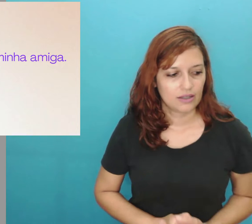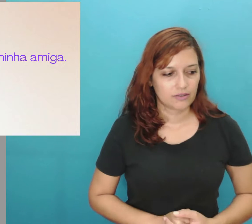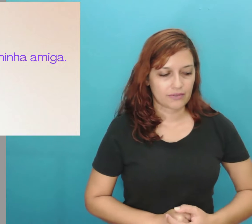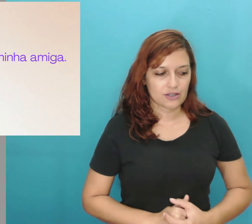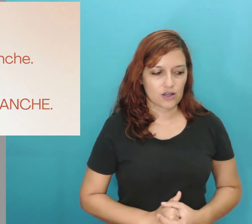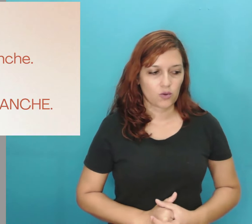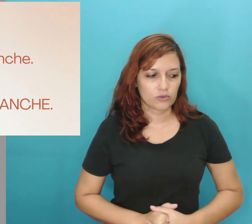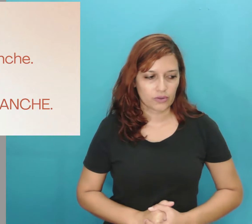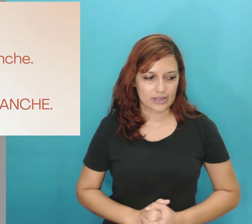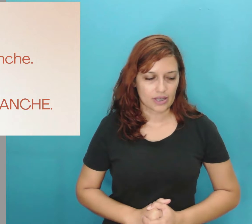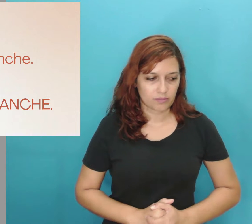Veja outro exemplo.